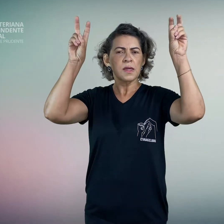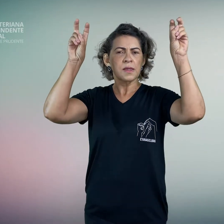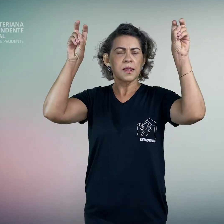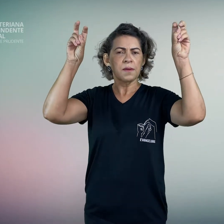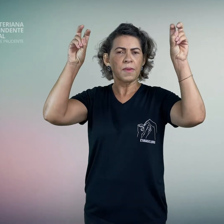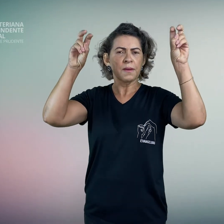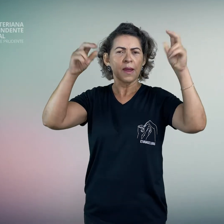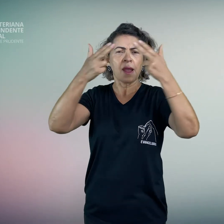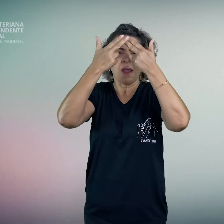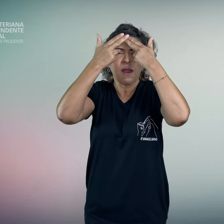Cura para a rejeição.